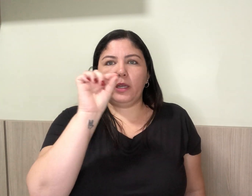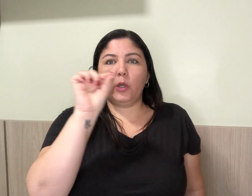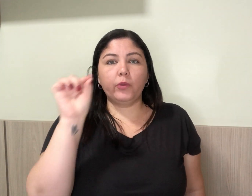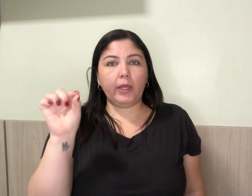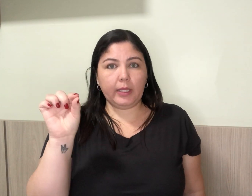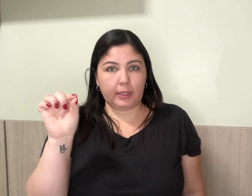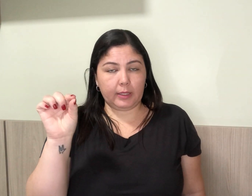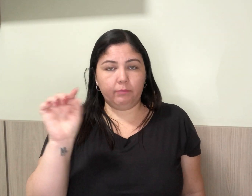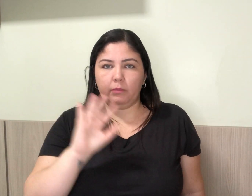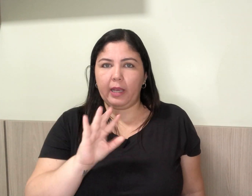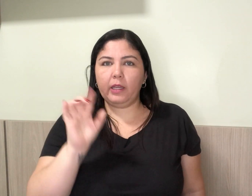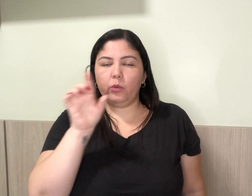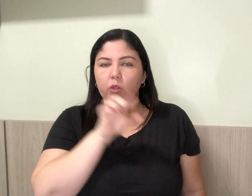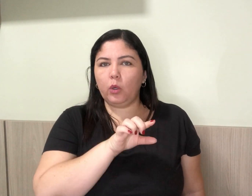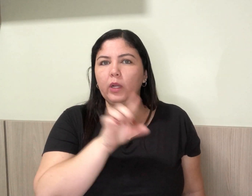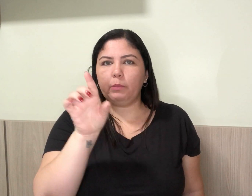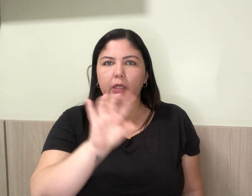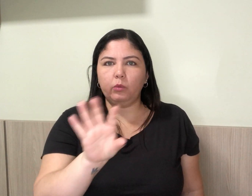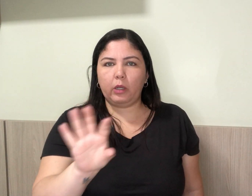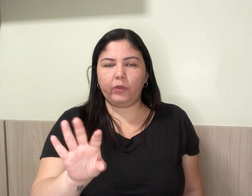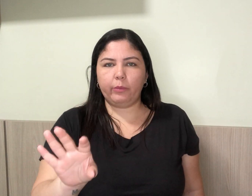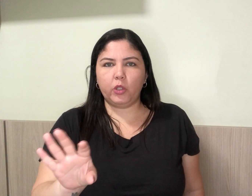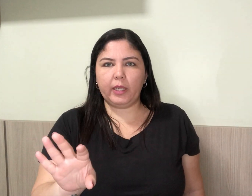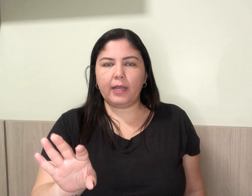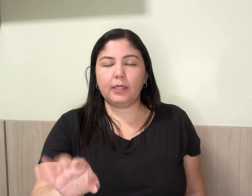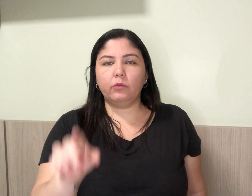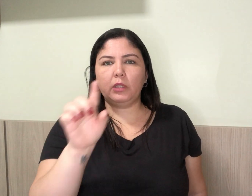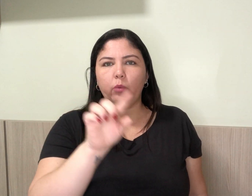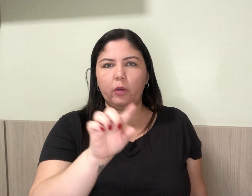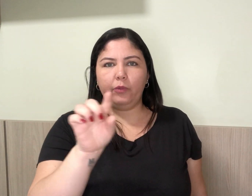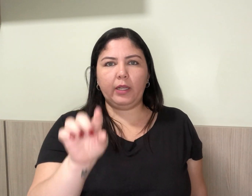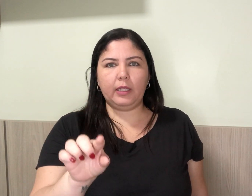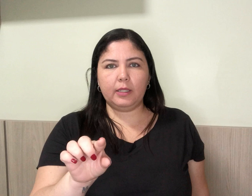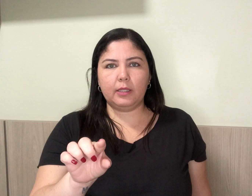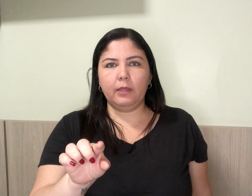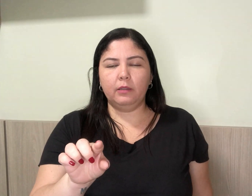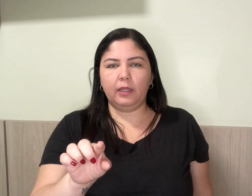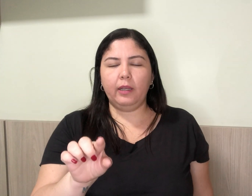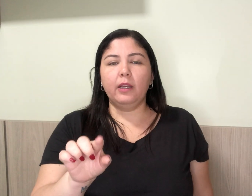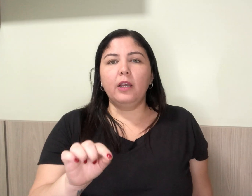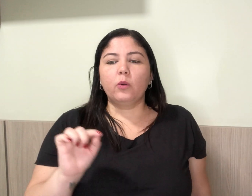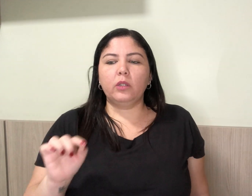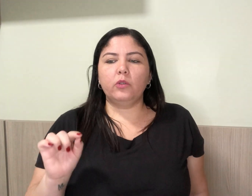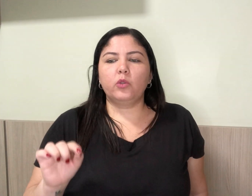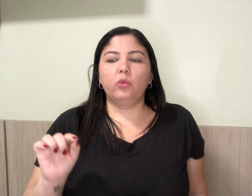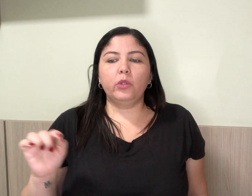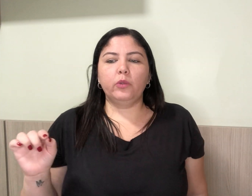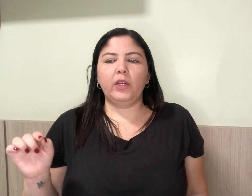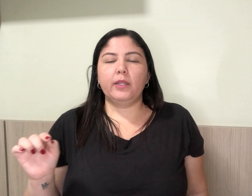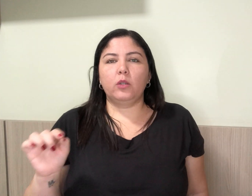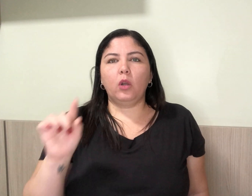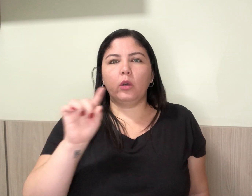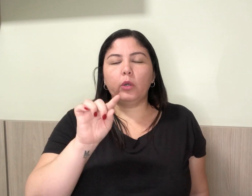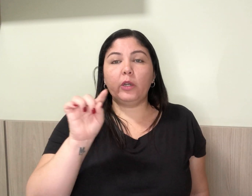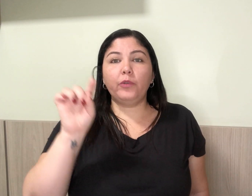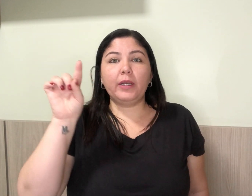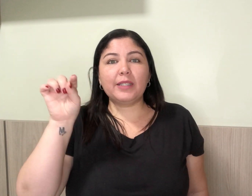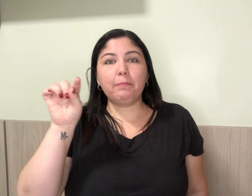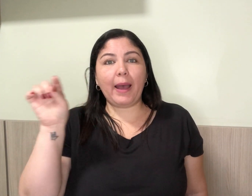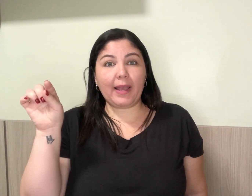eu feliz, né? Eu estou, lembra, não tem o verbo de ligação, então eu feliz, né? Quando eu estou muito feliz eu coloco eu feliz